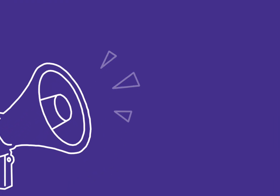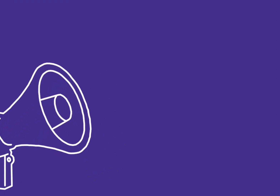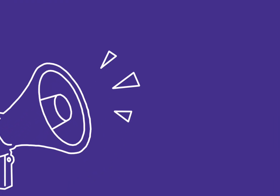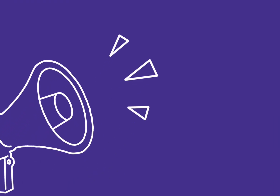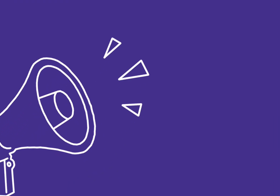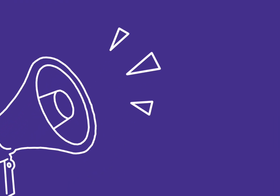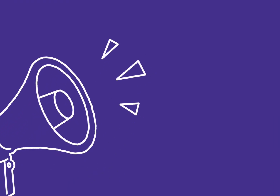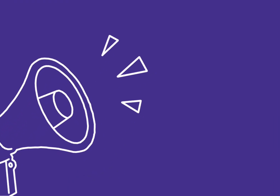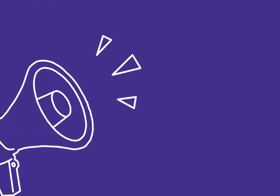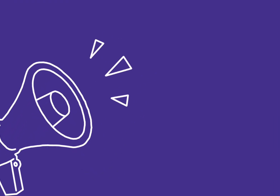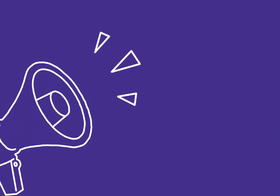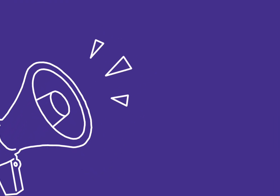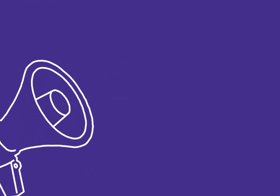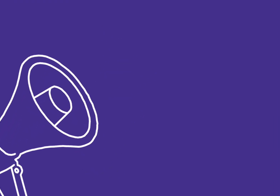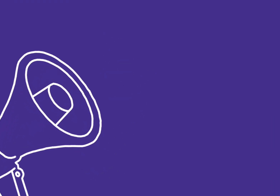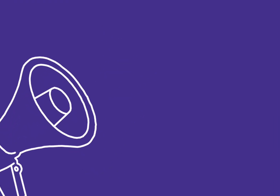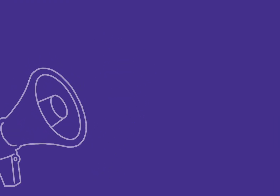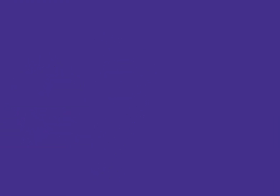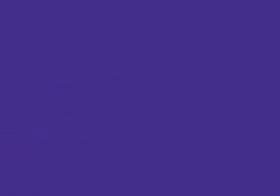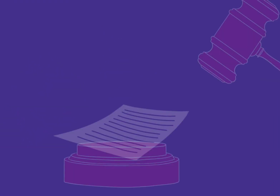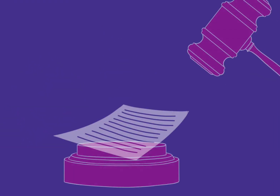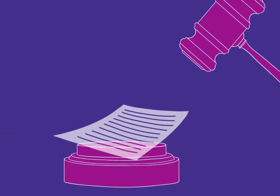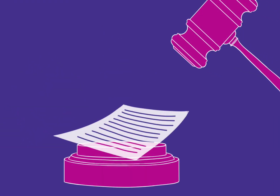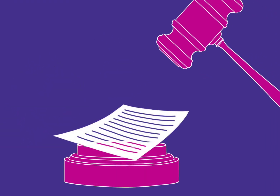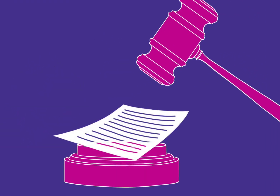Todo anota, pasa la voz y defiende nuestros derechos.